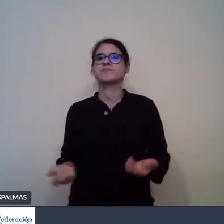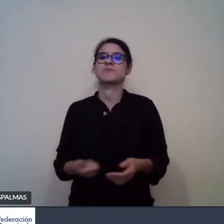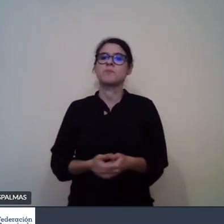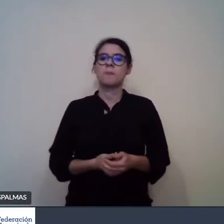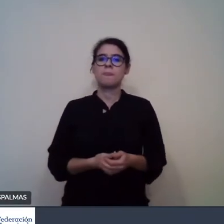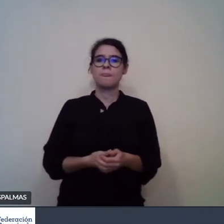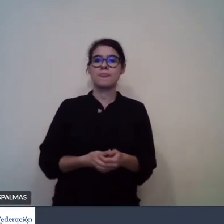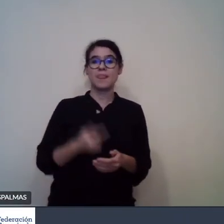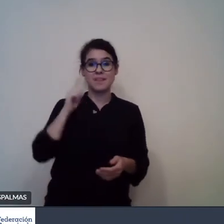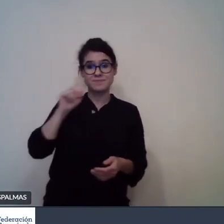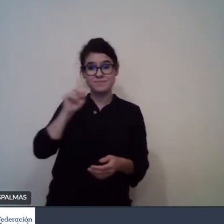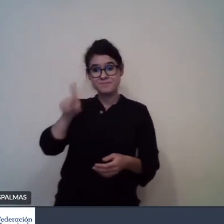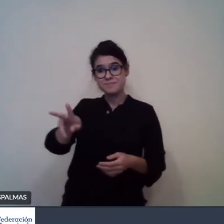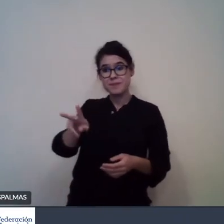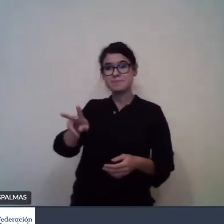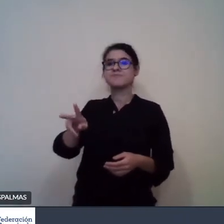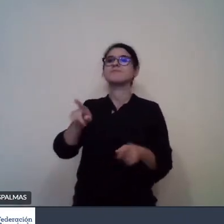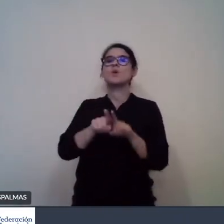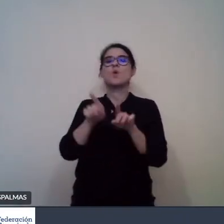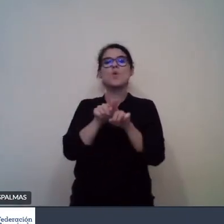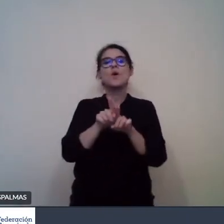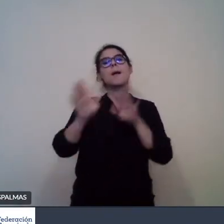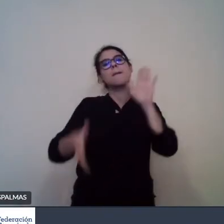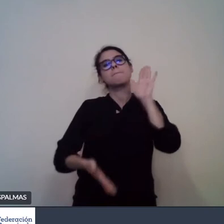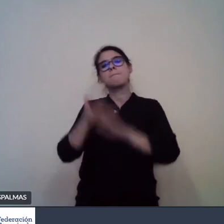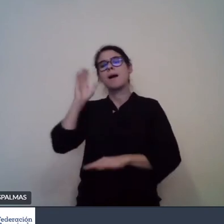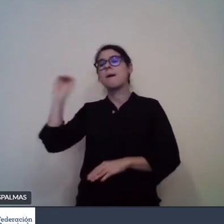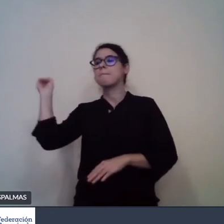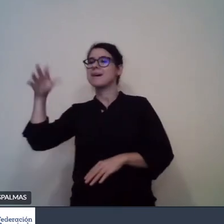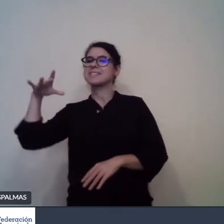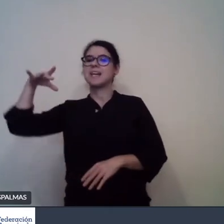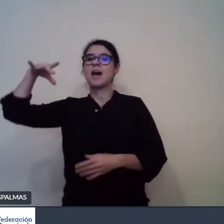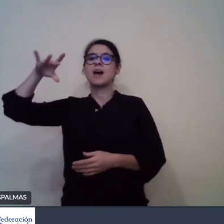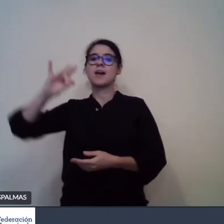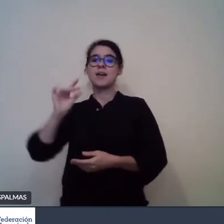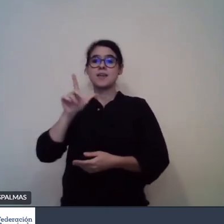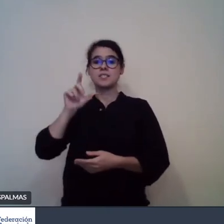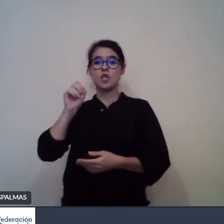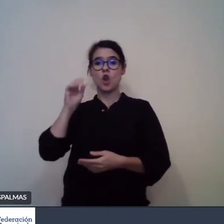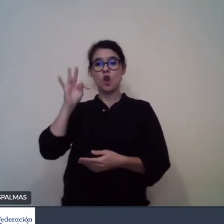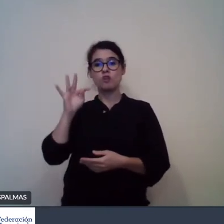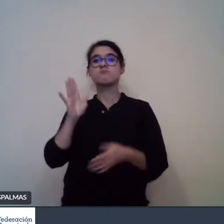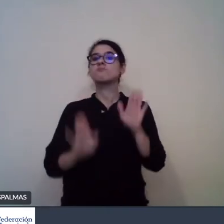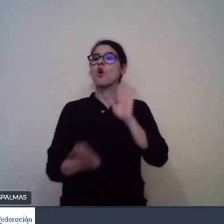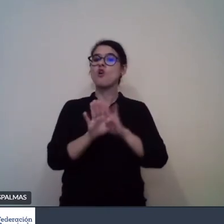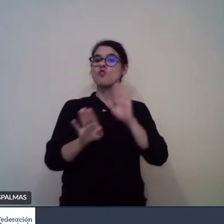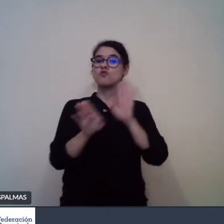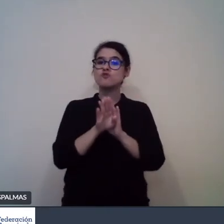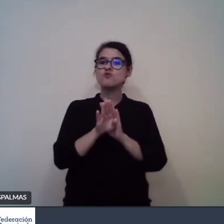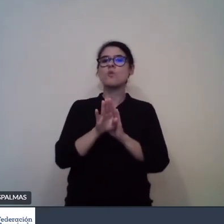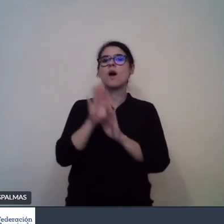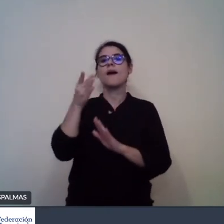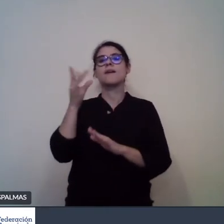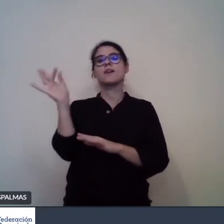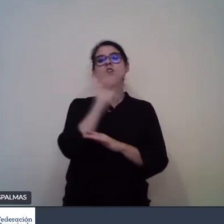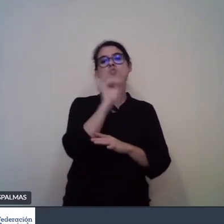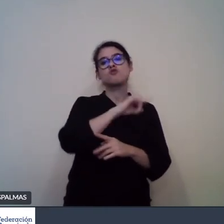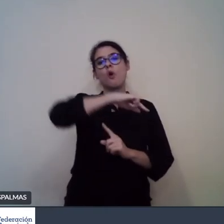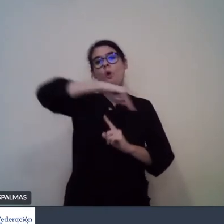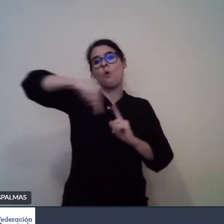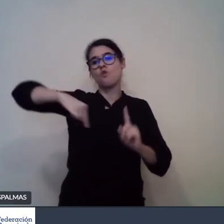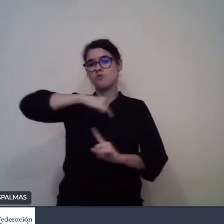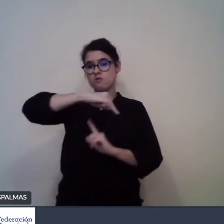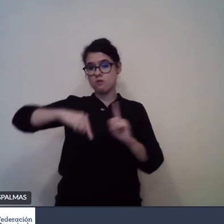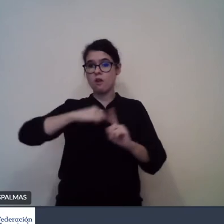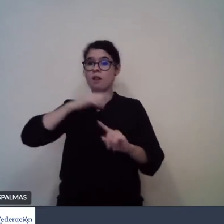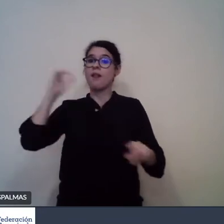Ahí había pase al lob, mano a mano, continuación en el short roll, ahí es donde estaría el pase, la triangulación vendría, el pase debería haber ido directo y